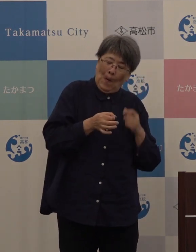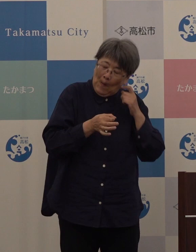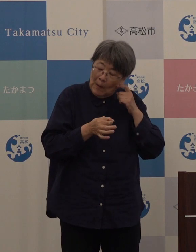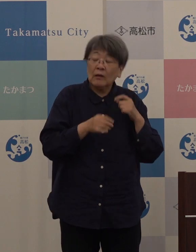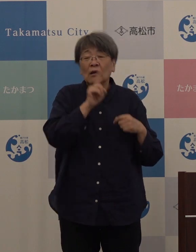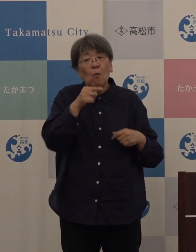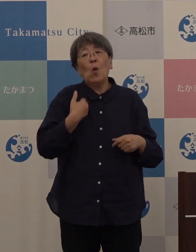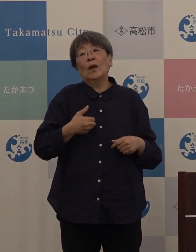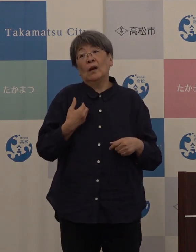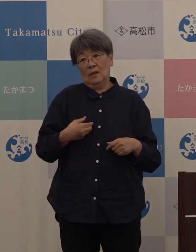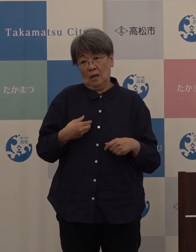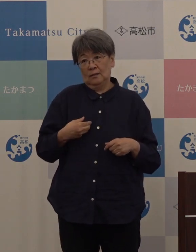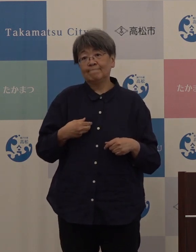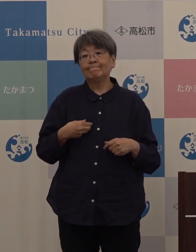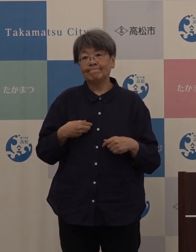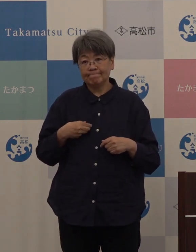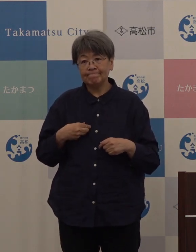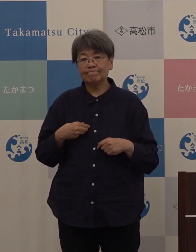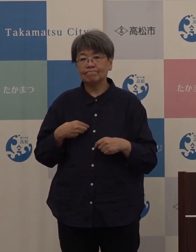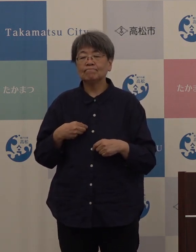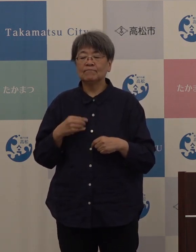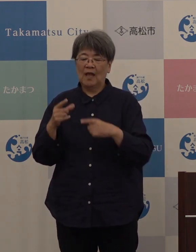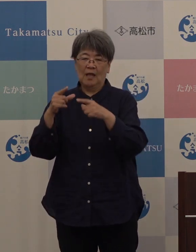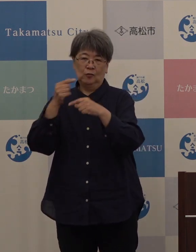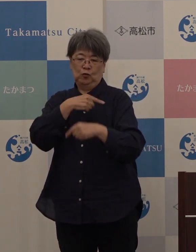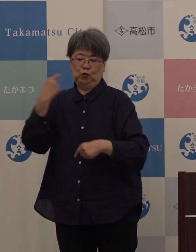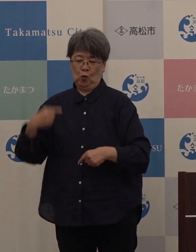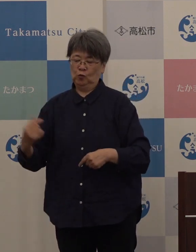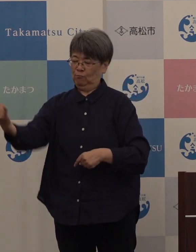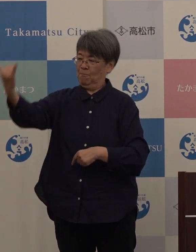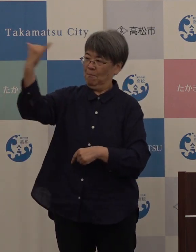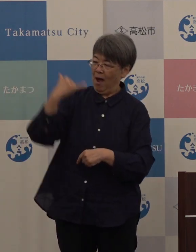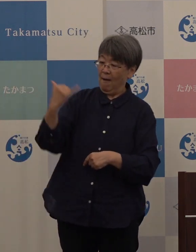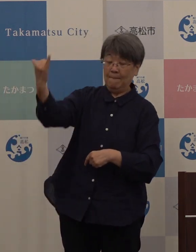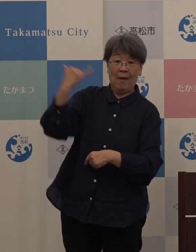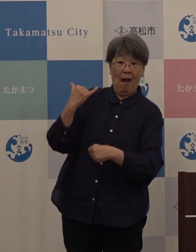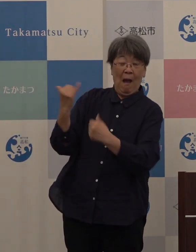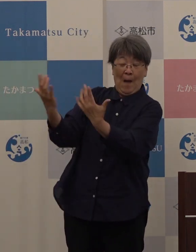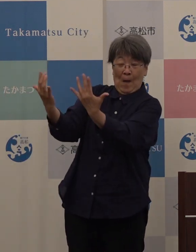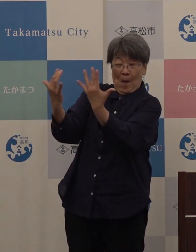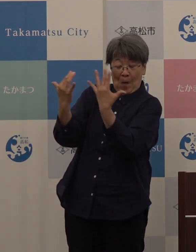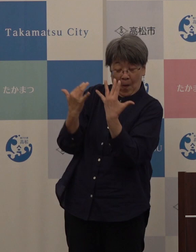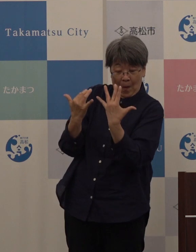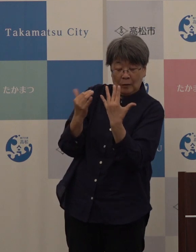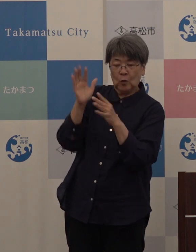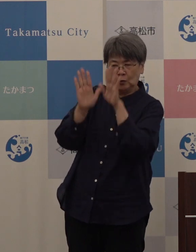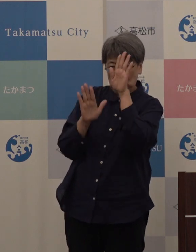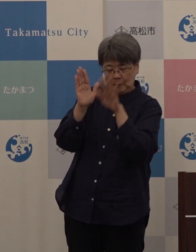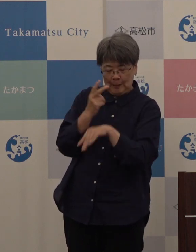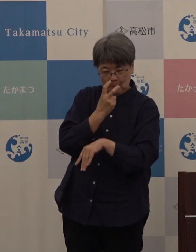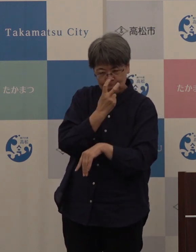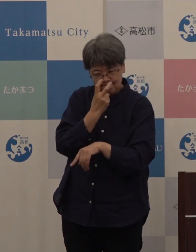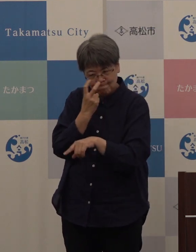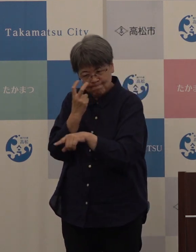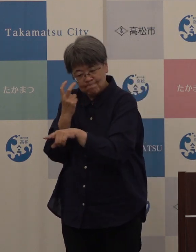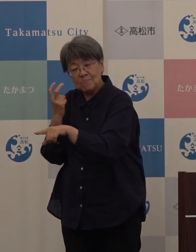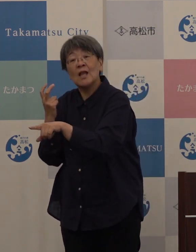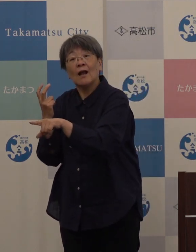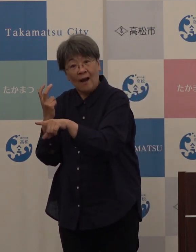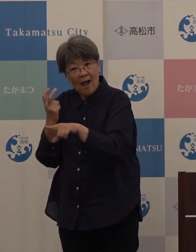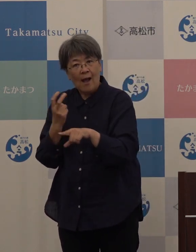海便再開後の状況を私としても注視をしながら、県や高松空港株式会社等と